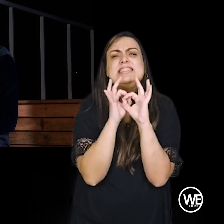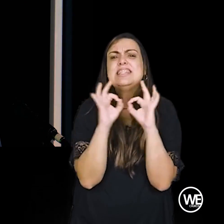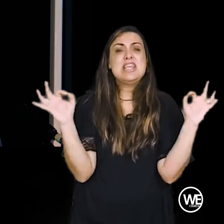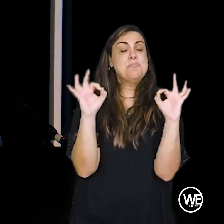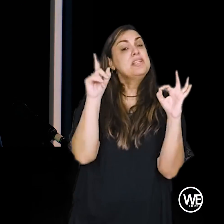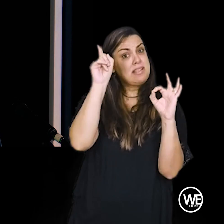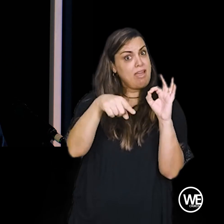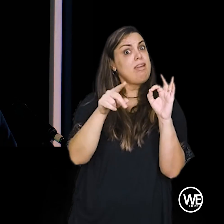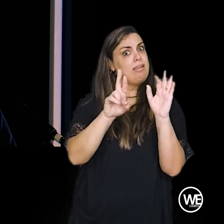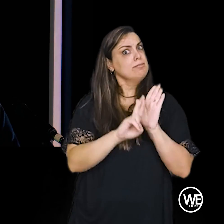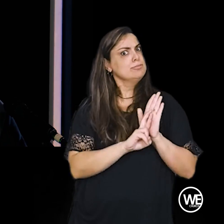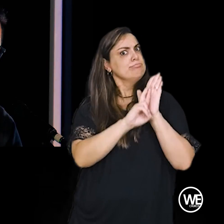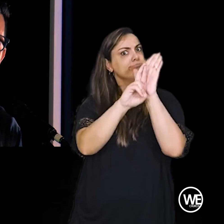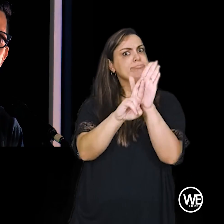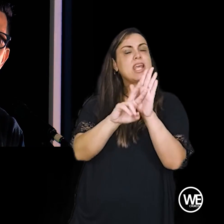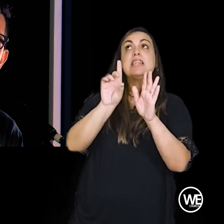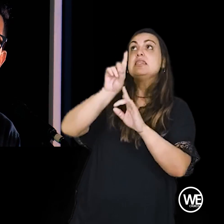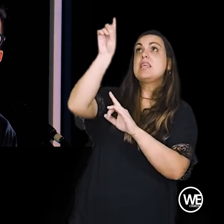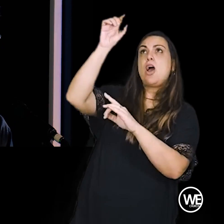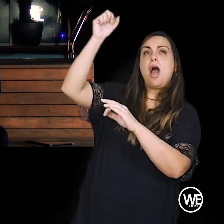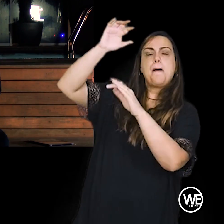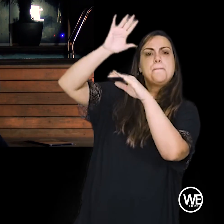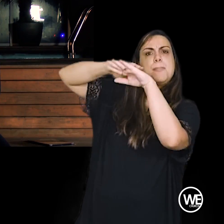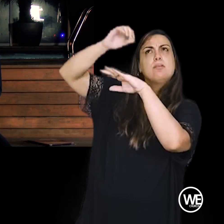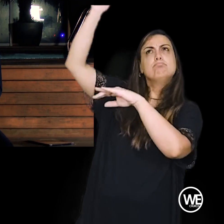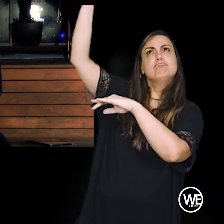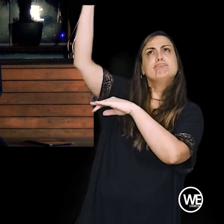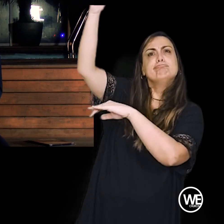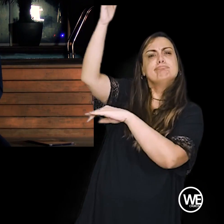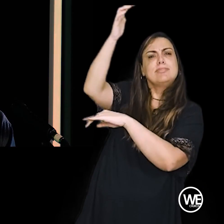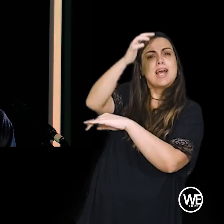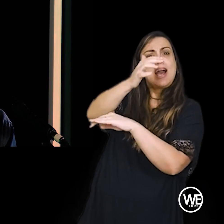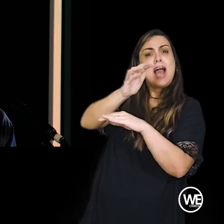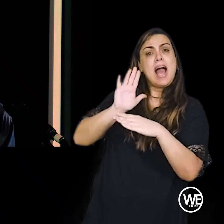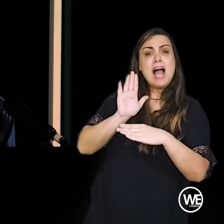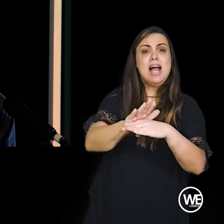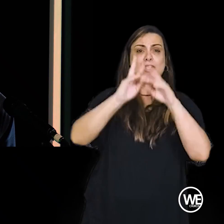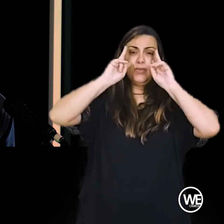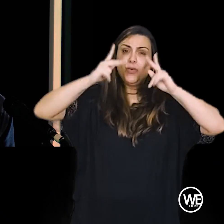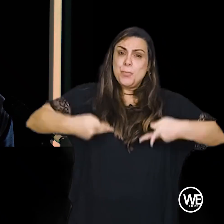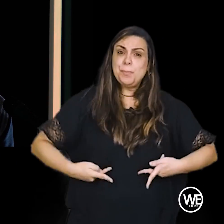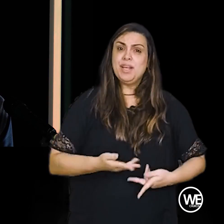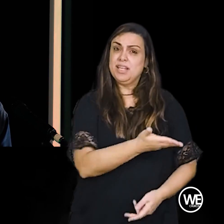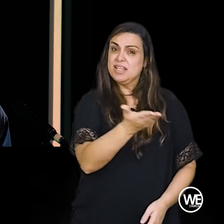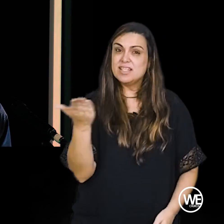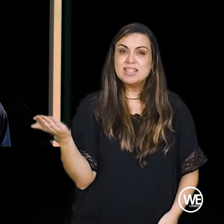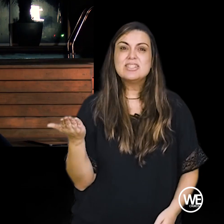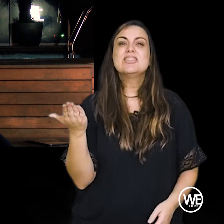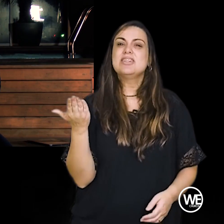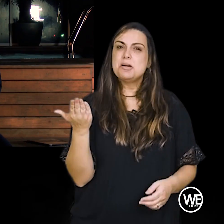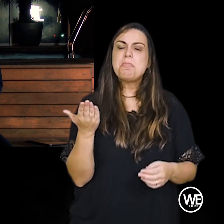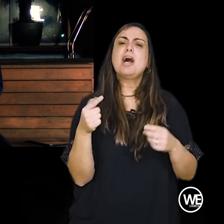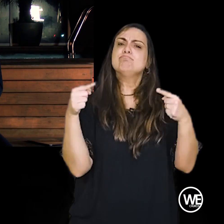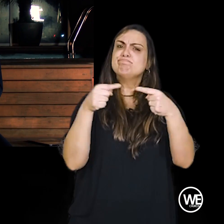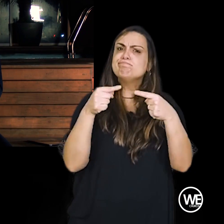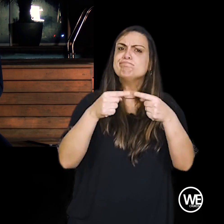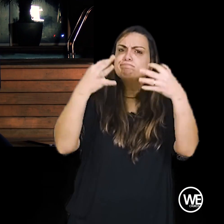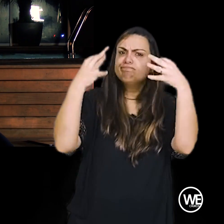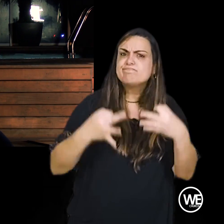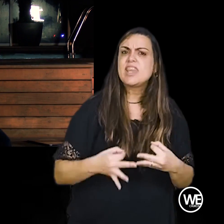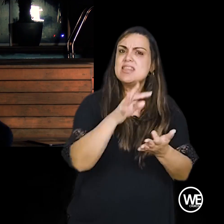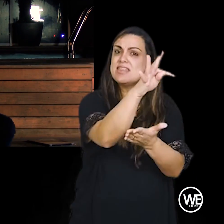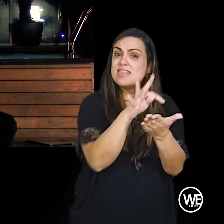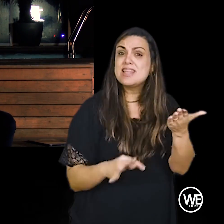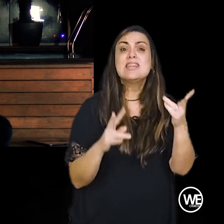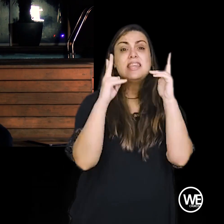Deus vindo dos céus e ajudando o ser humano. E eu olho para essa referência e para mim tem tudo a ver com esse texto,